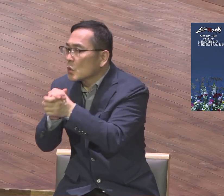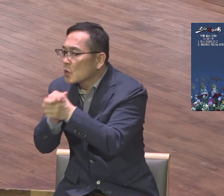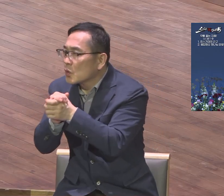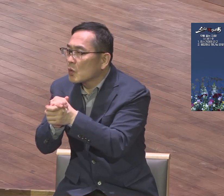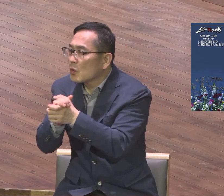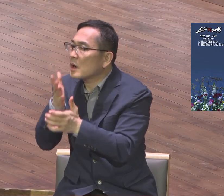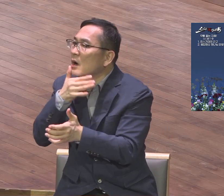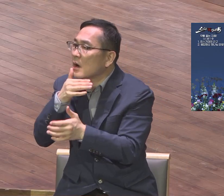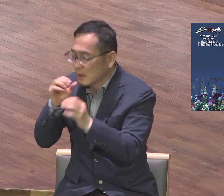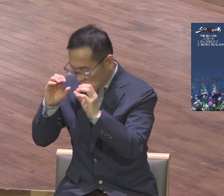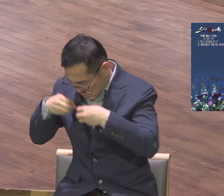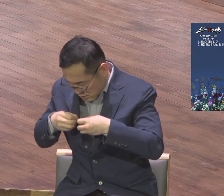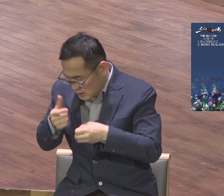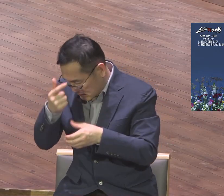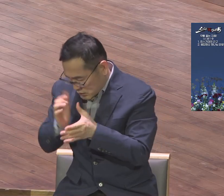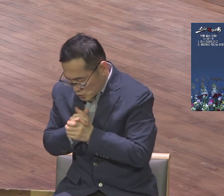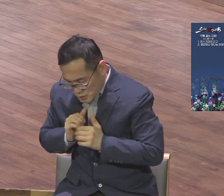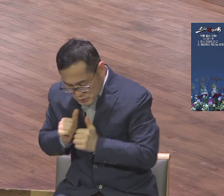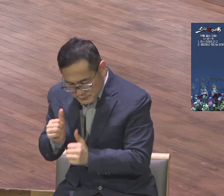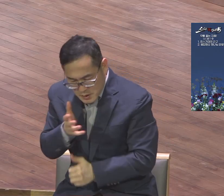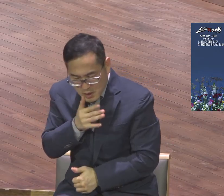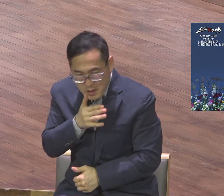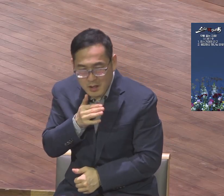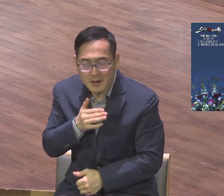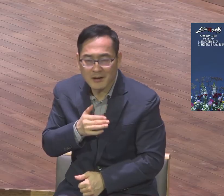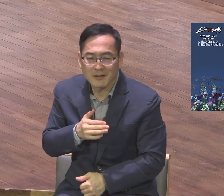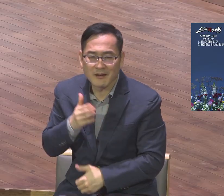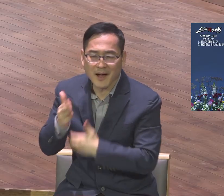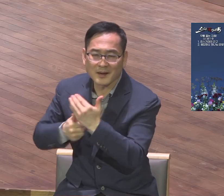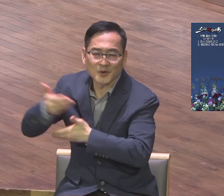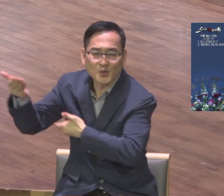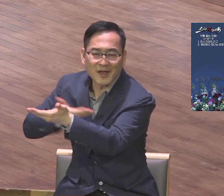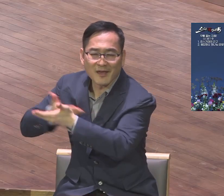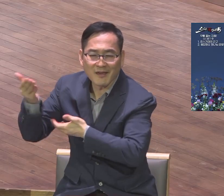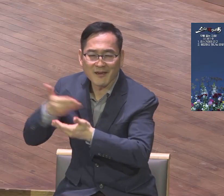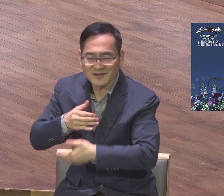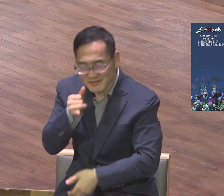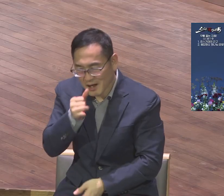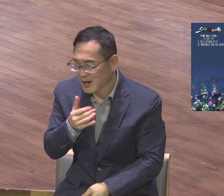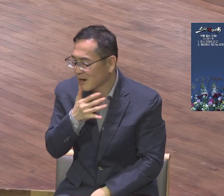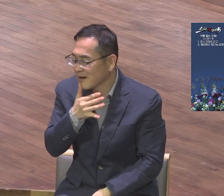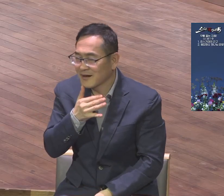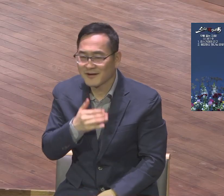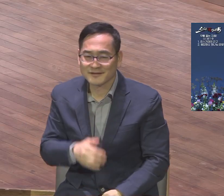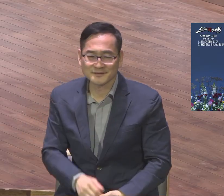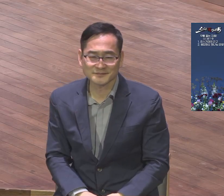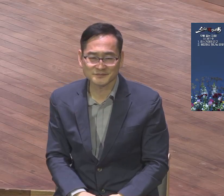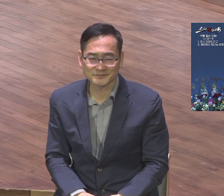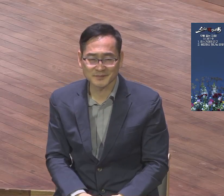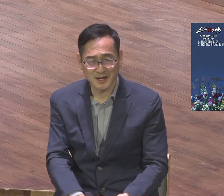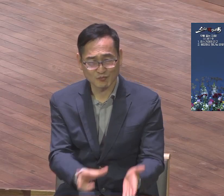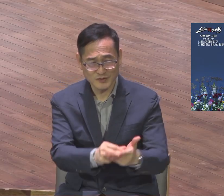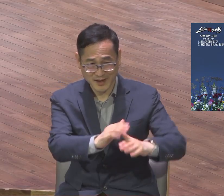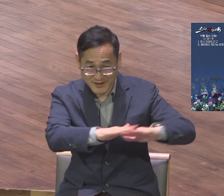된다. 사실 우리가 볼 때요 위기 가운데 그 문제가 해결되고